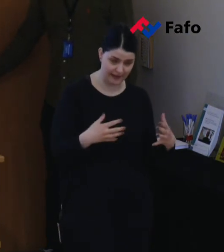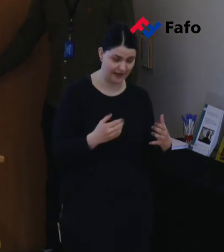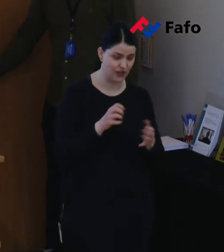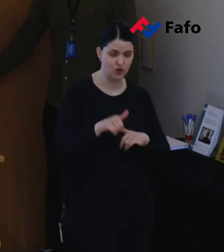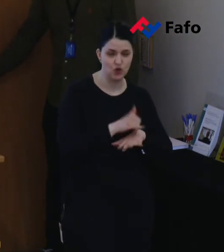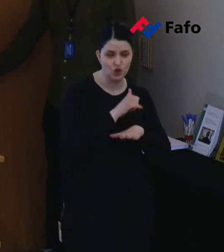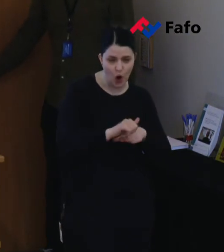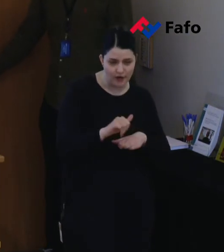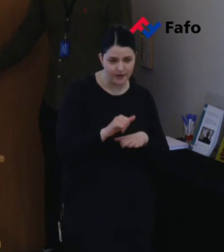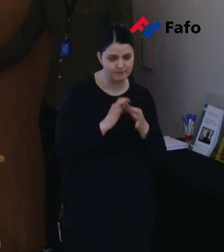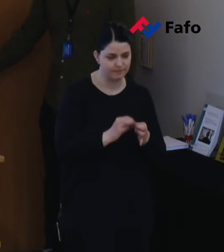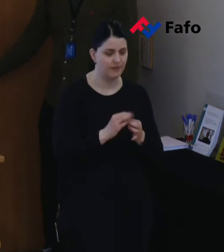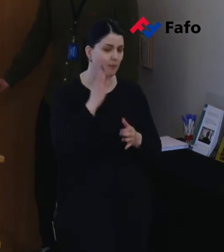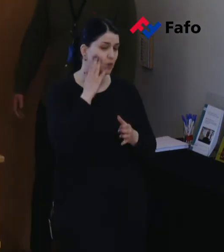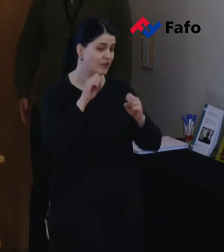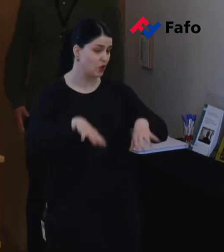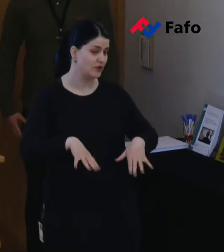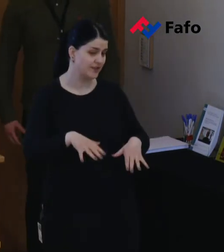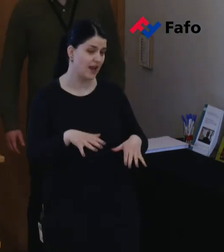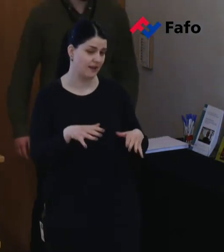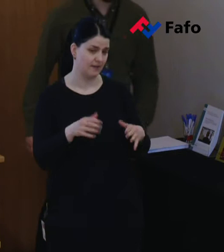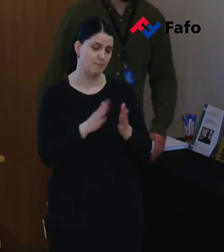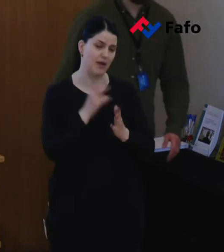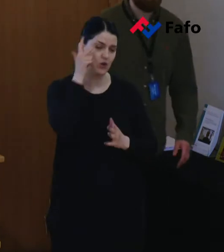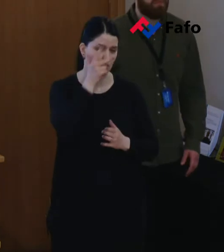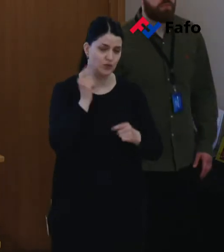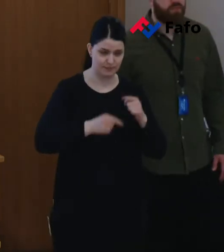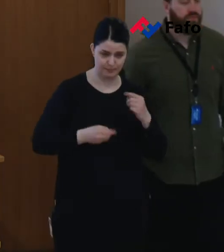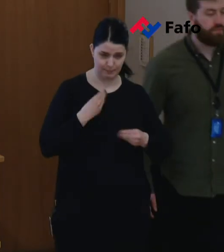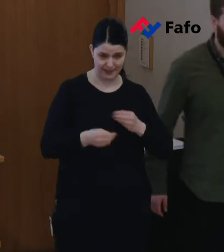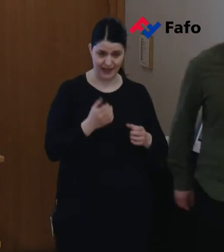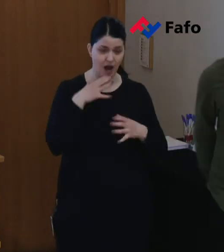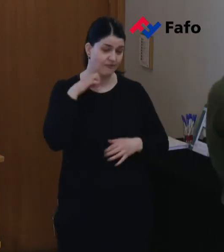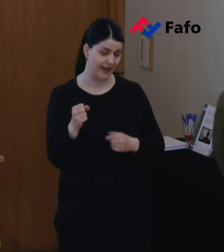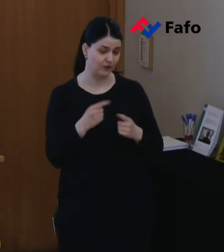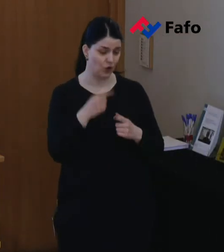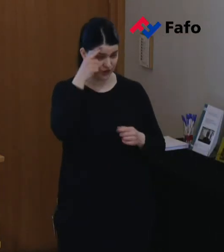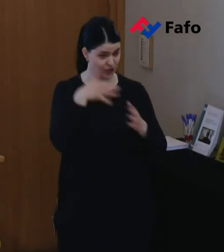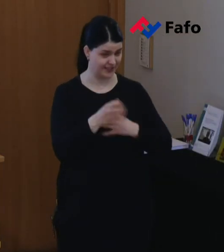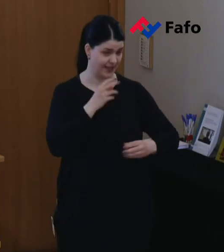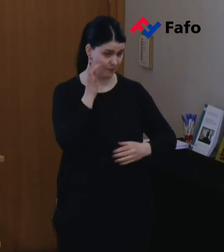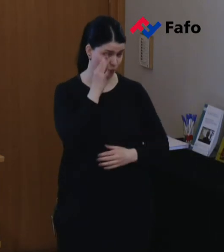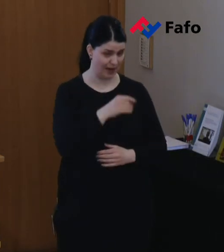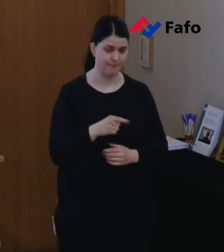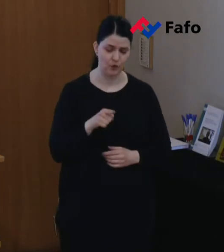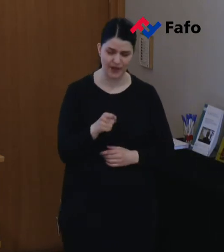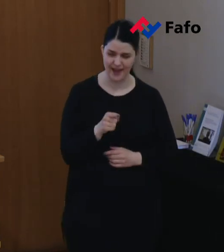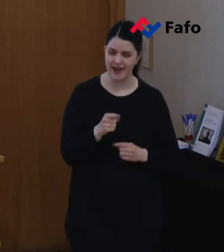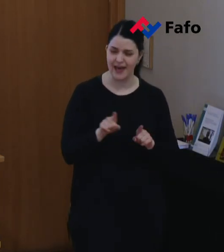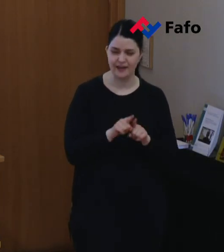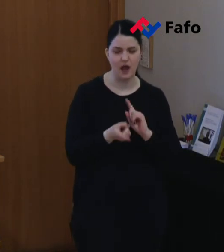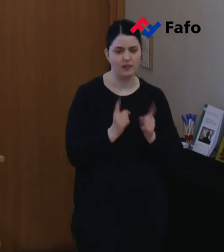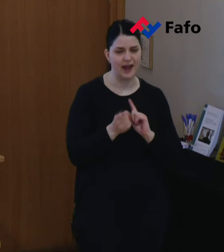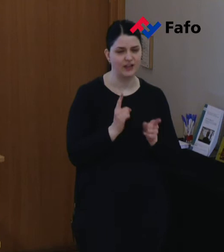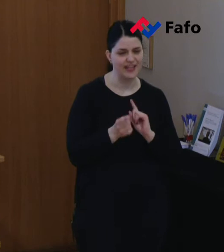New York for bostedsløse med psykiske lidelser og rusmiddelavhengighet. Og det som viktig å merke seg, at det utvikles som et alternativ til